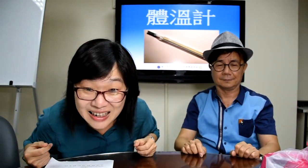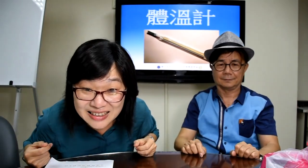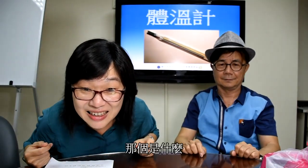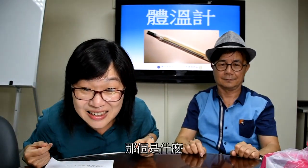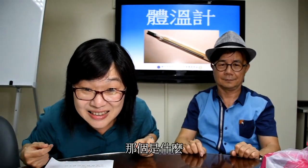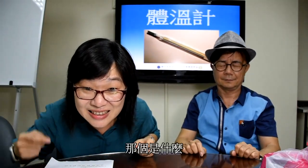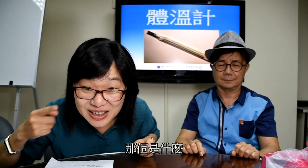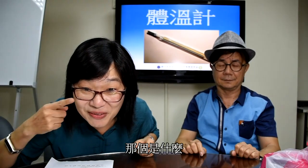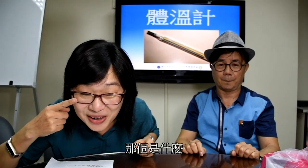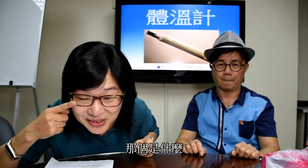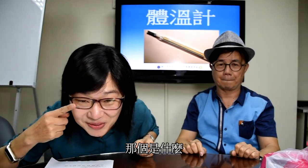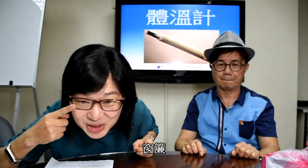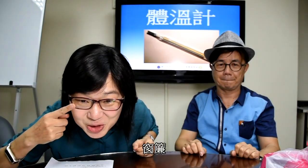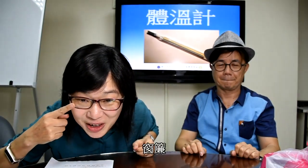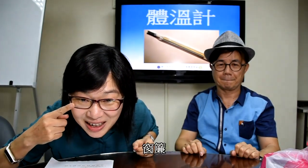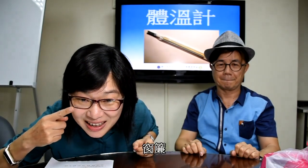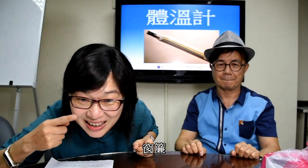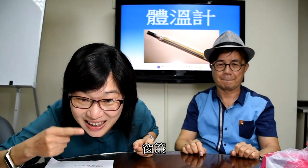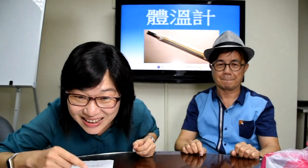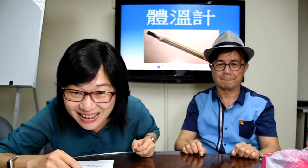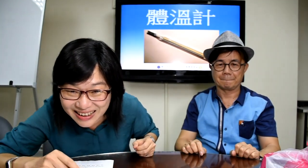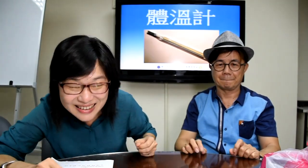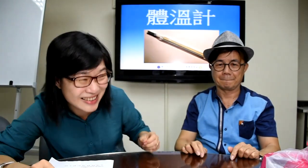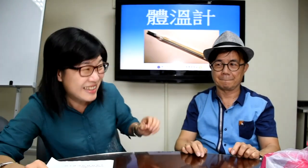那个是什么？窗帘啊，